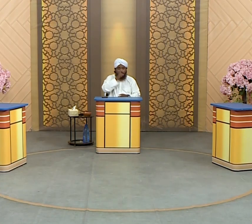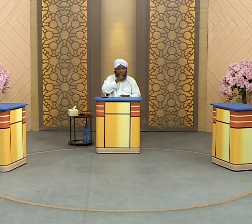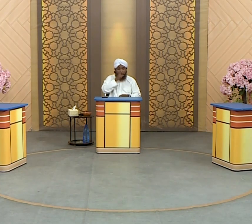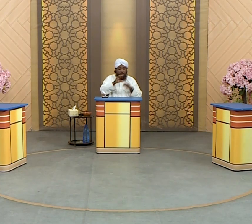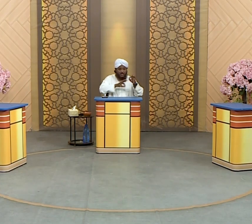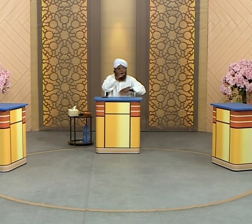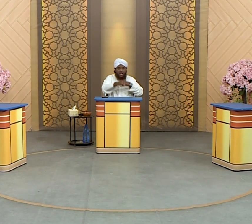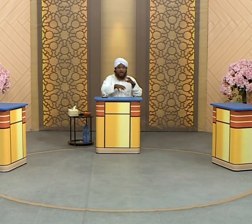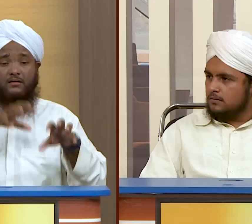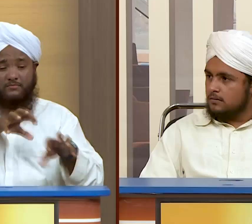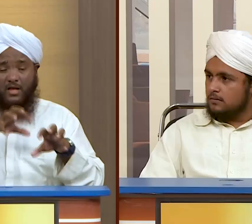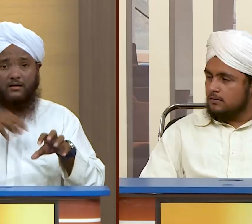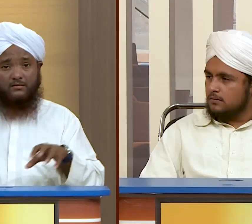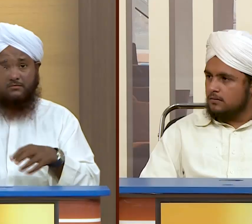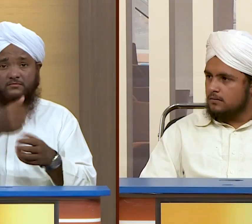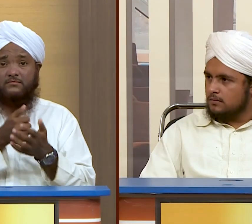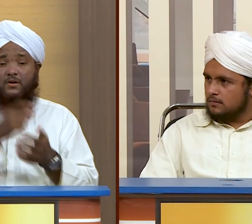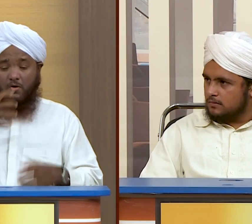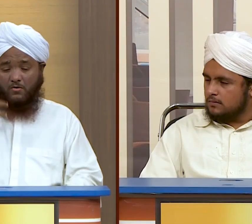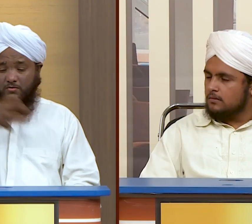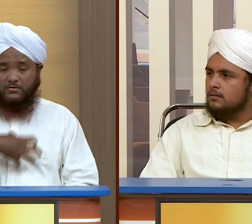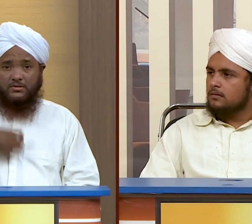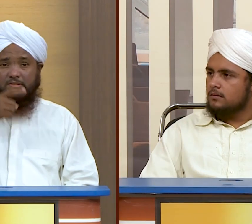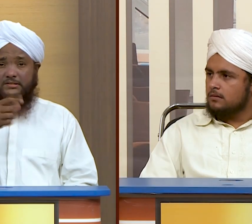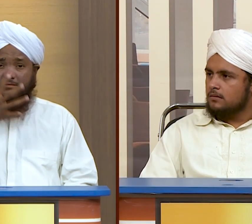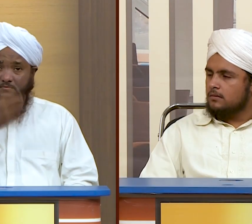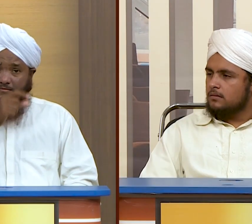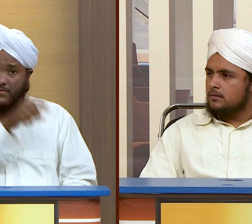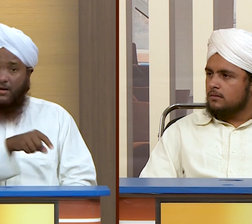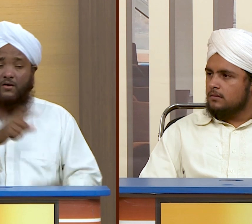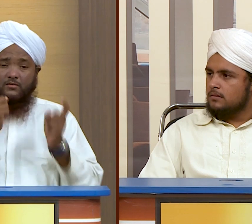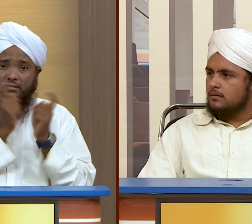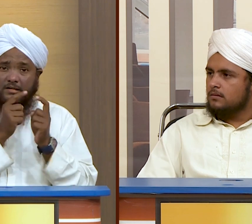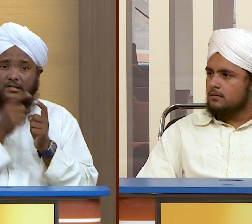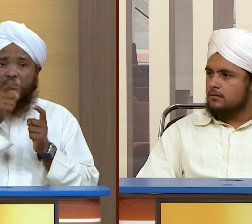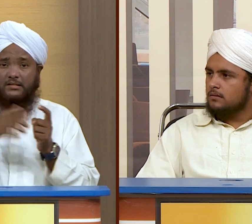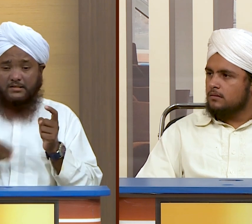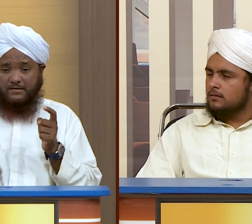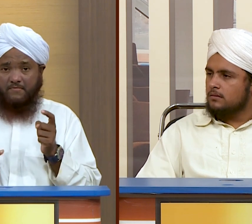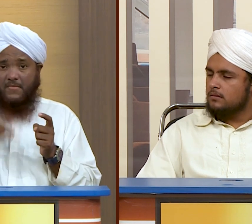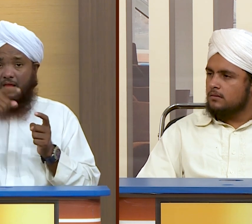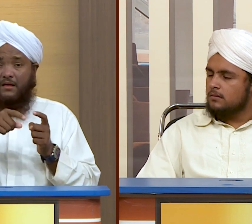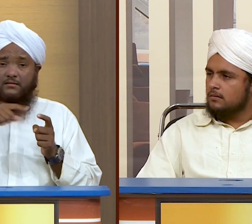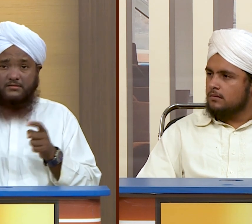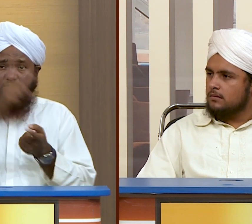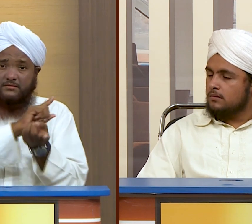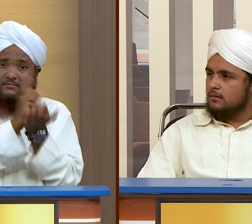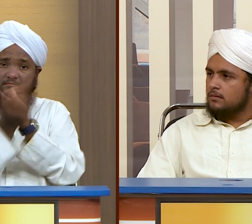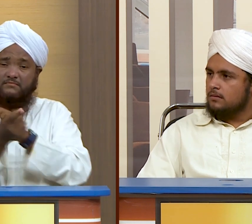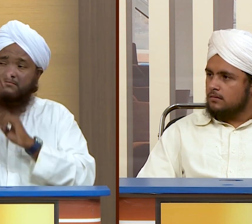میں کتے کی شکل میں، حسد کرنے والا سور کی شکل میں اور غیبت کرنے والا بندر کی شکل میں بدل جائے گا۔